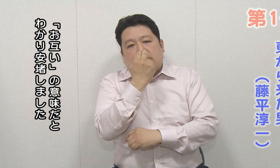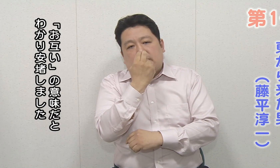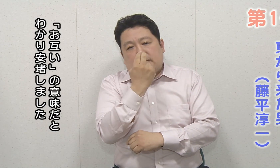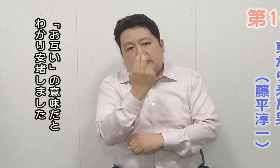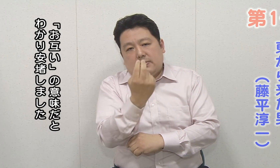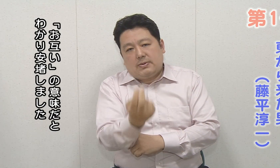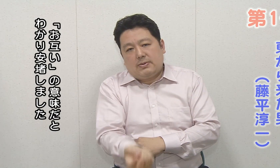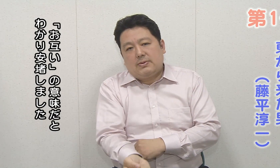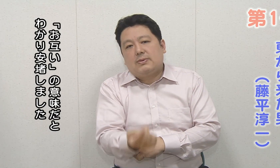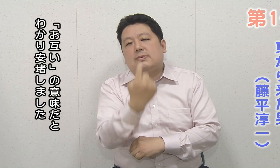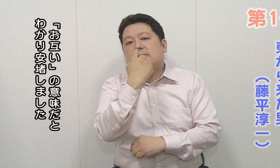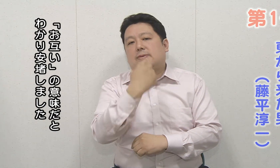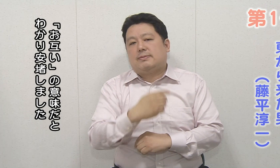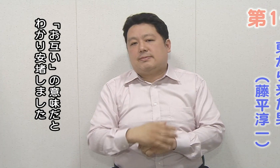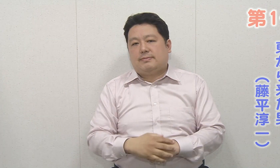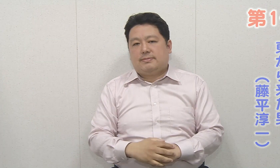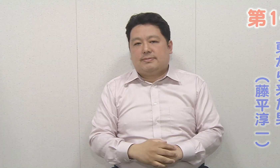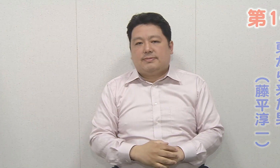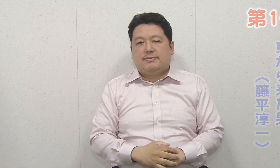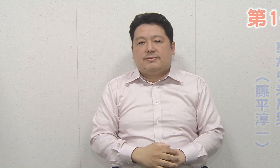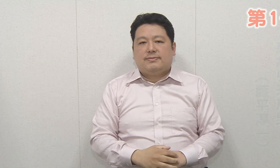だと分かり安堵しました。